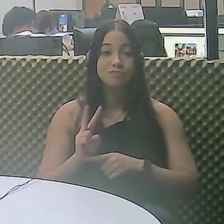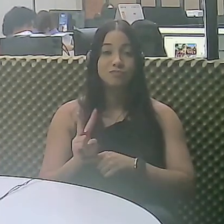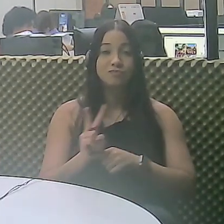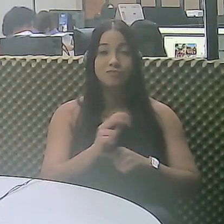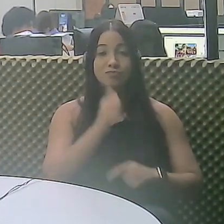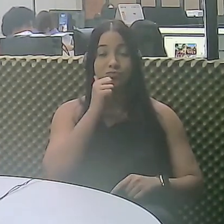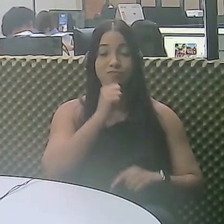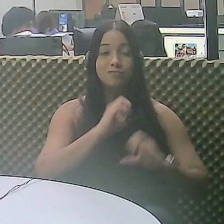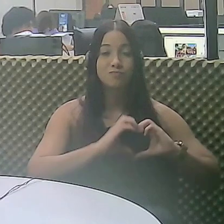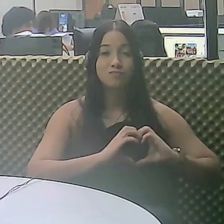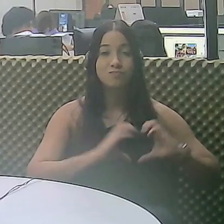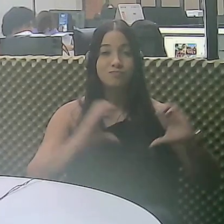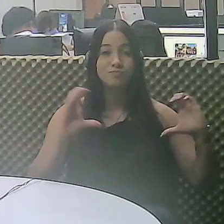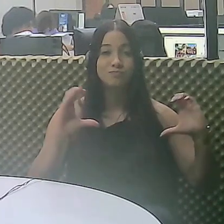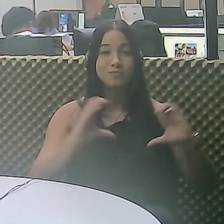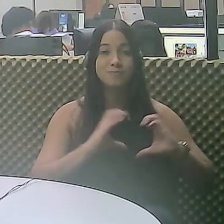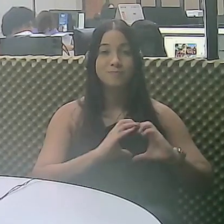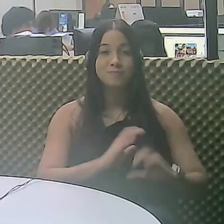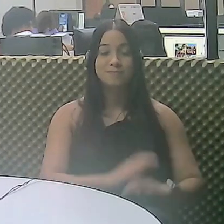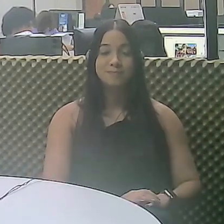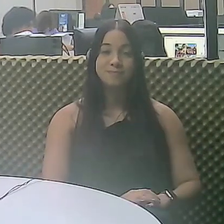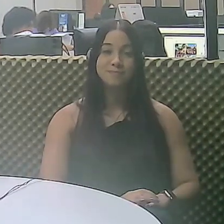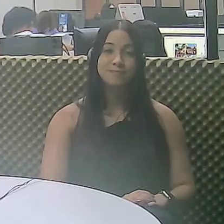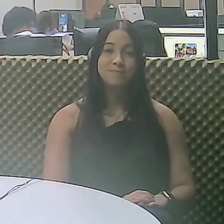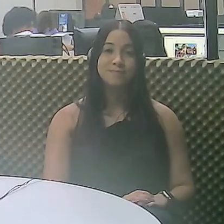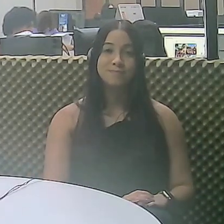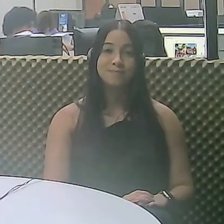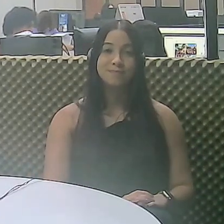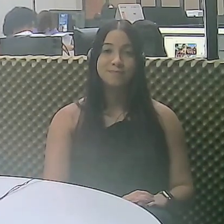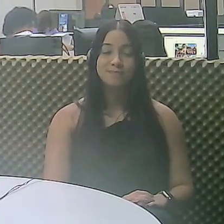das nossas meninas deixa nosso coração bem